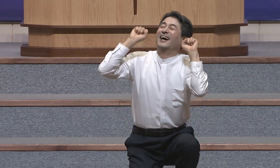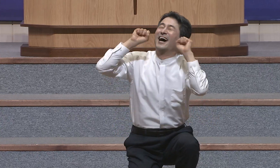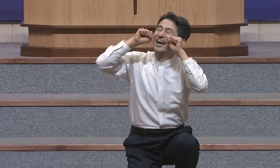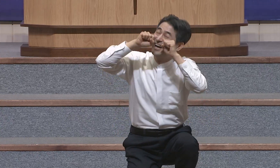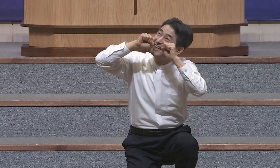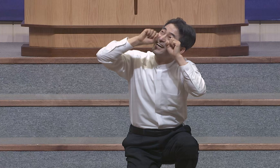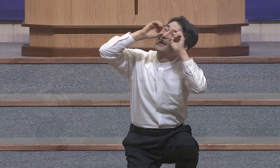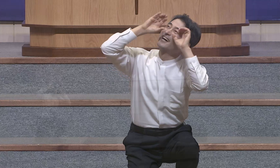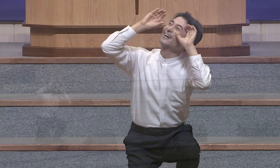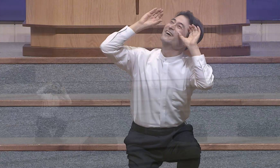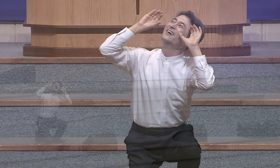동그란 눈으로